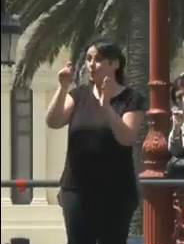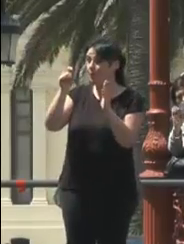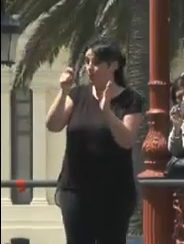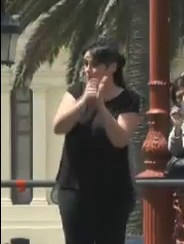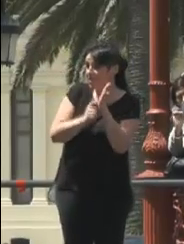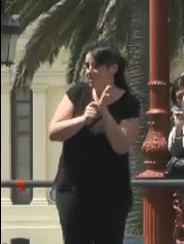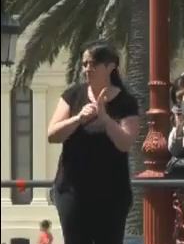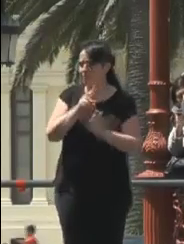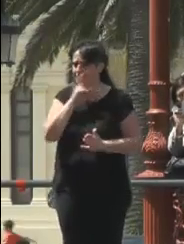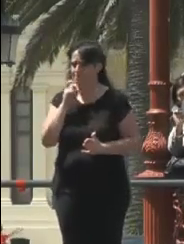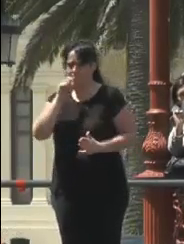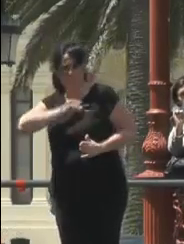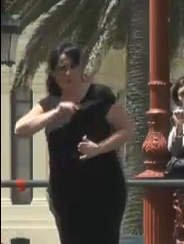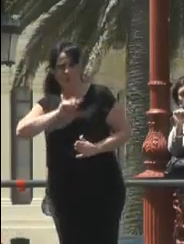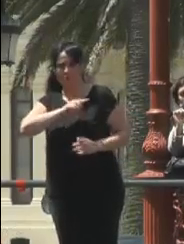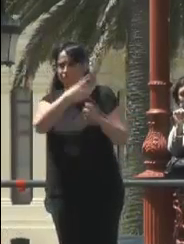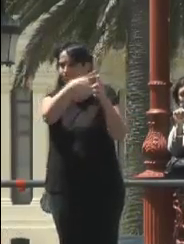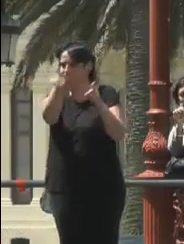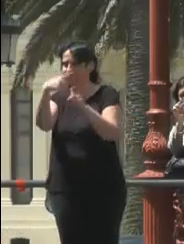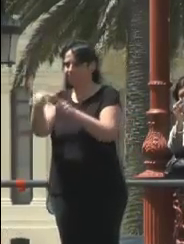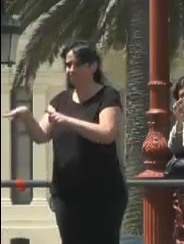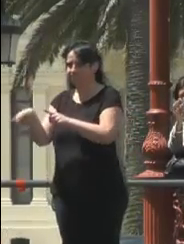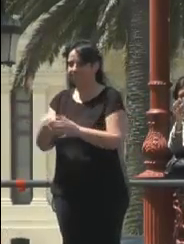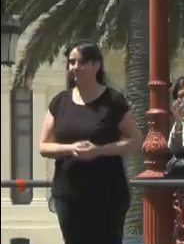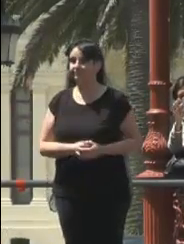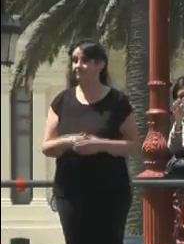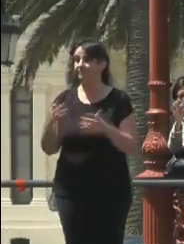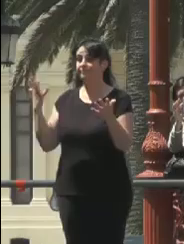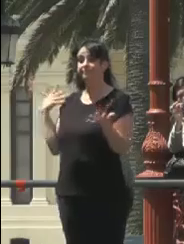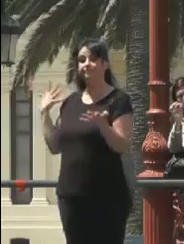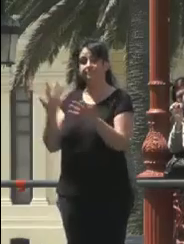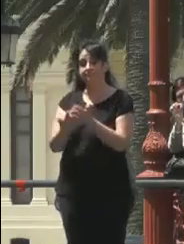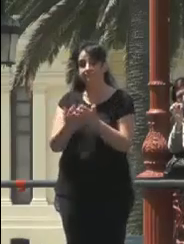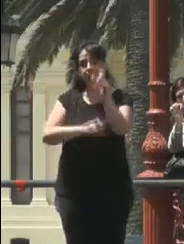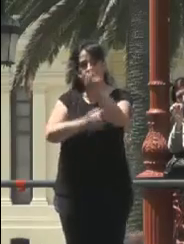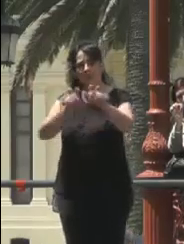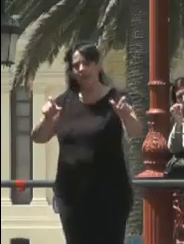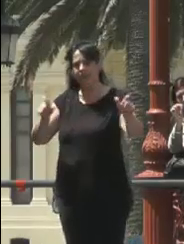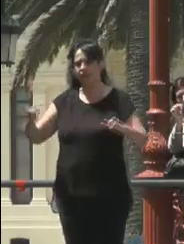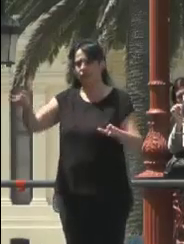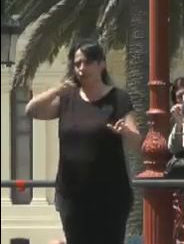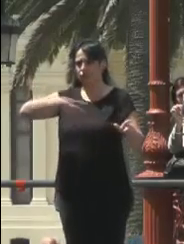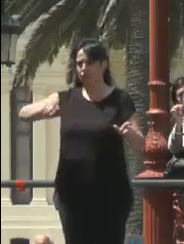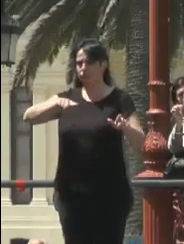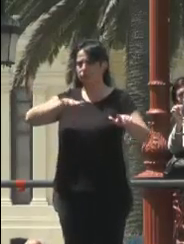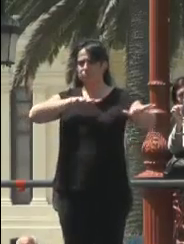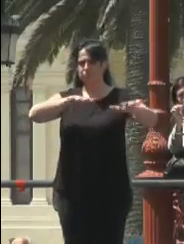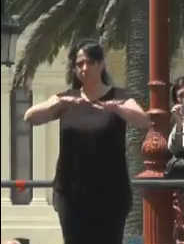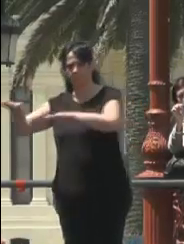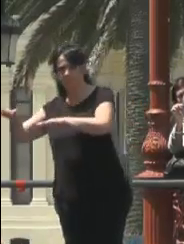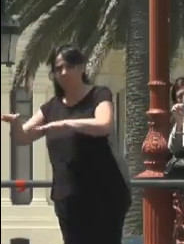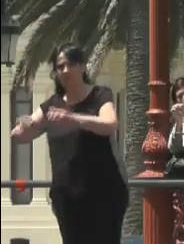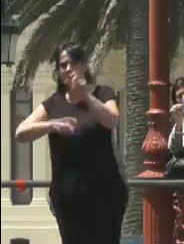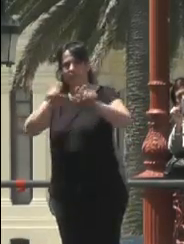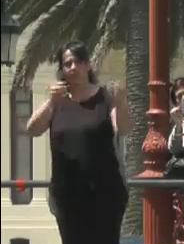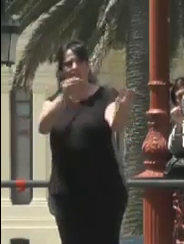principios. Y en estos últimos años, el pueblo, nosotros, hemos estado movilizándonos. Muchos de los que estáis aquí,